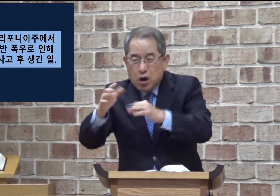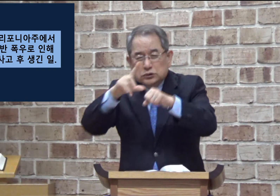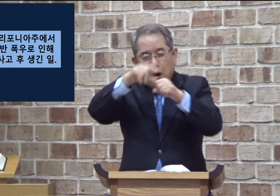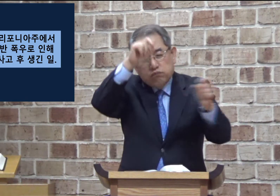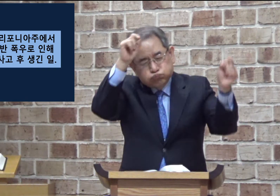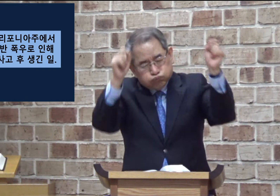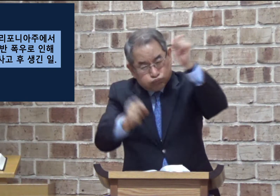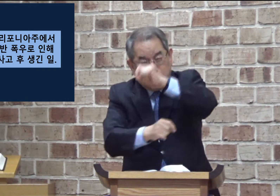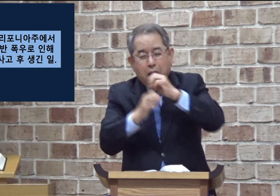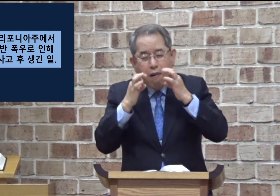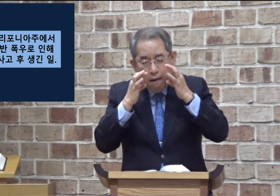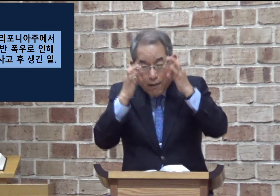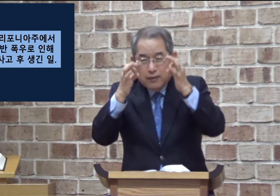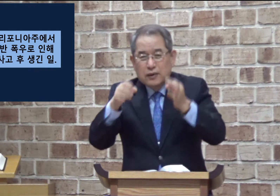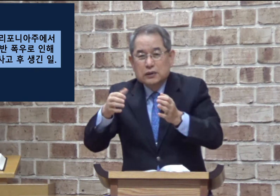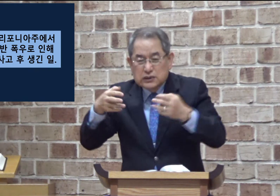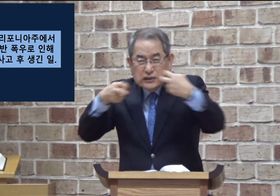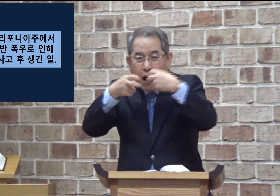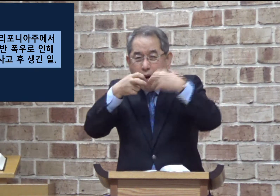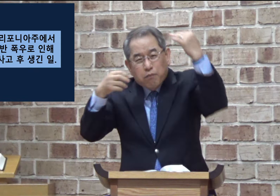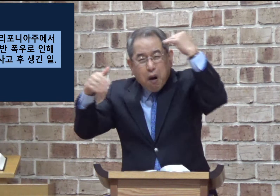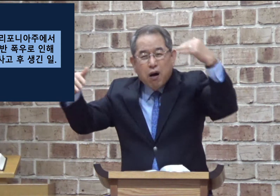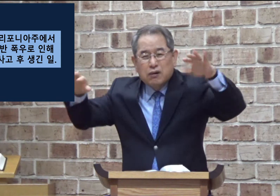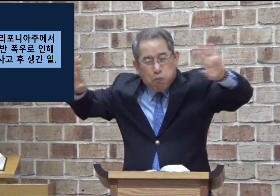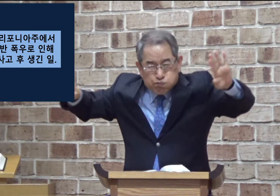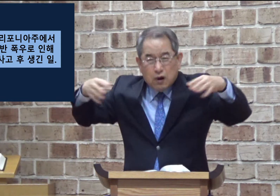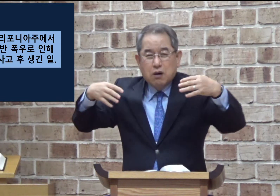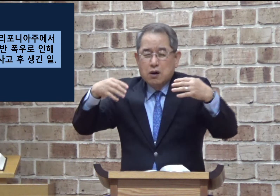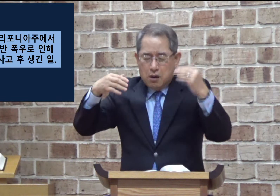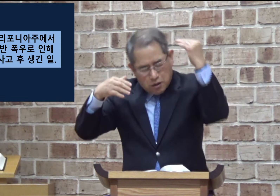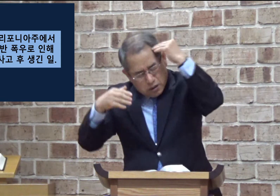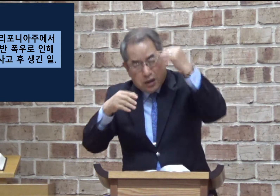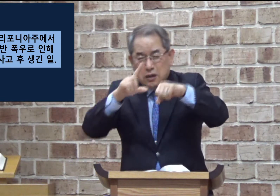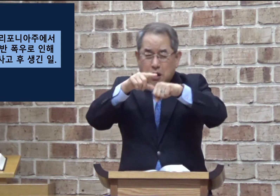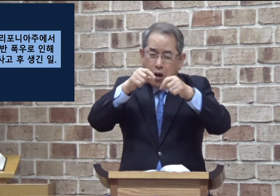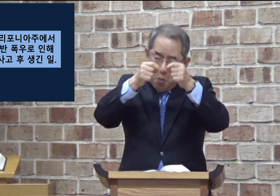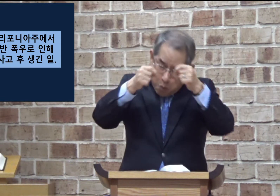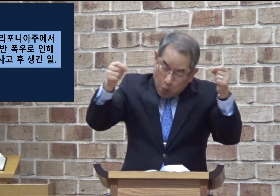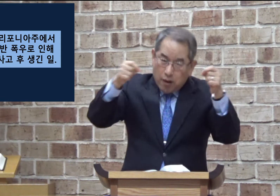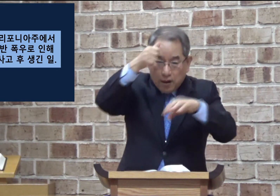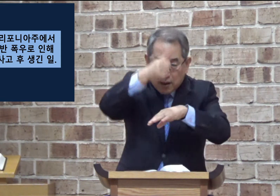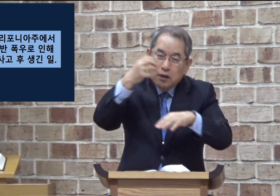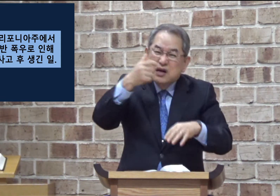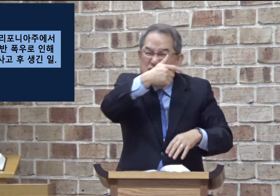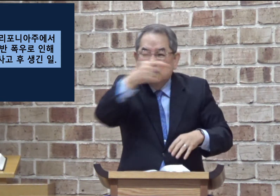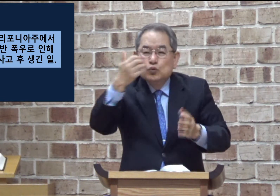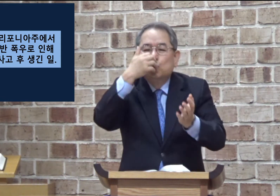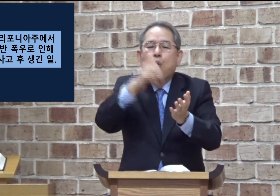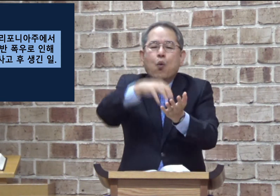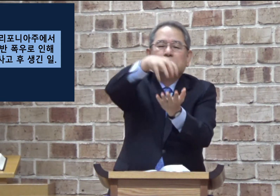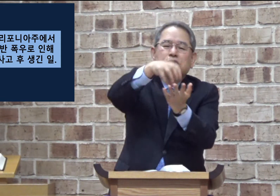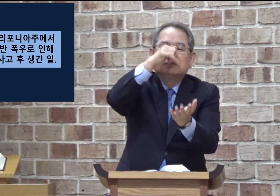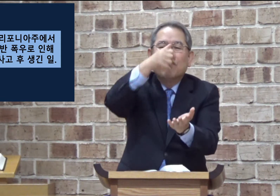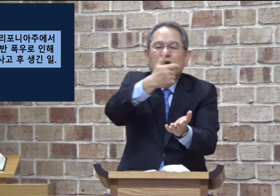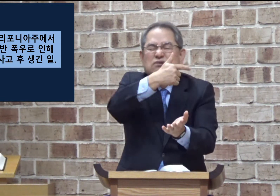그것을 정리하는데 많은 시간이 필요했습니다. 교통도 통제하고 큰